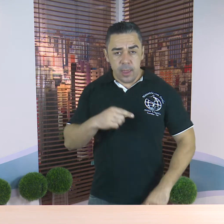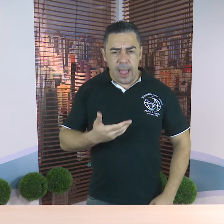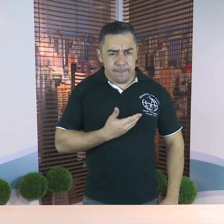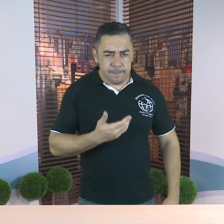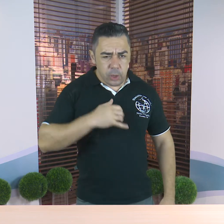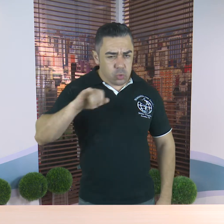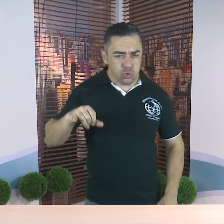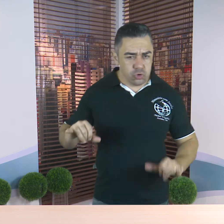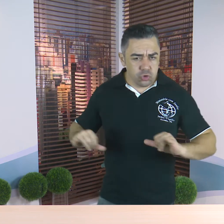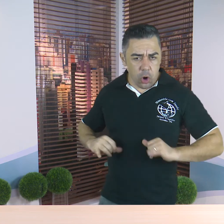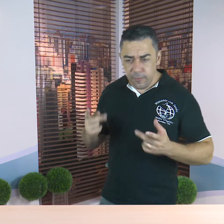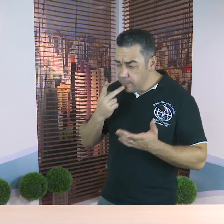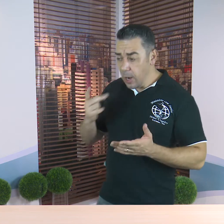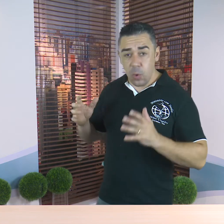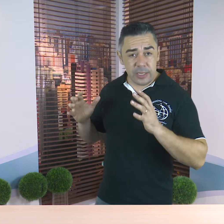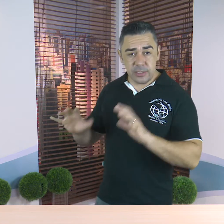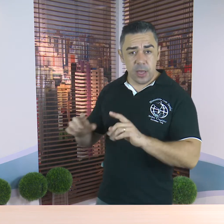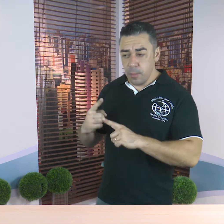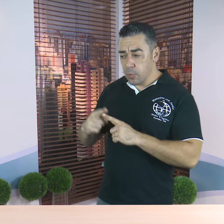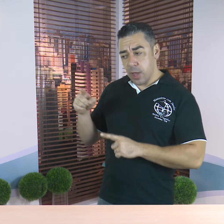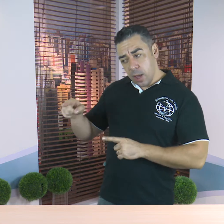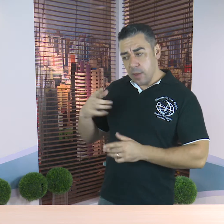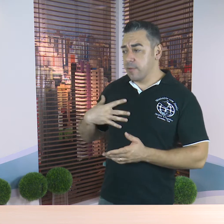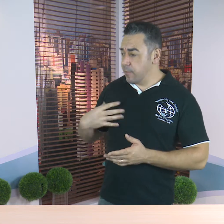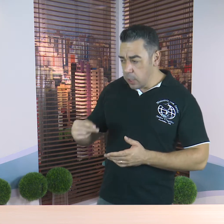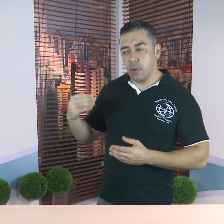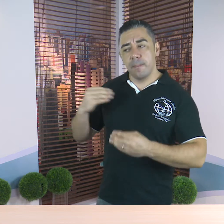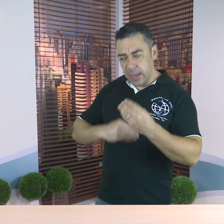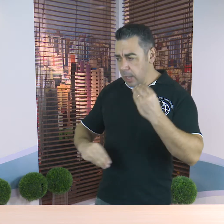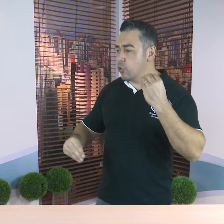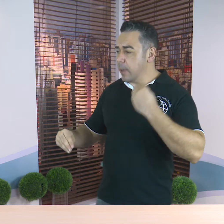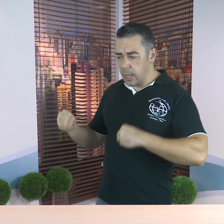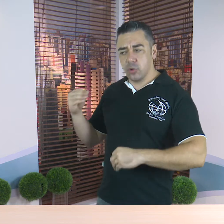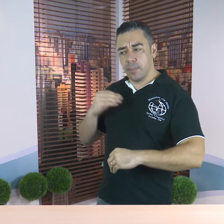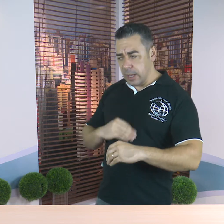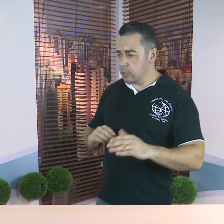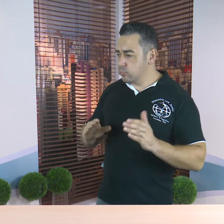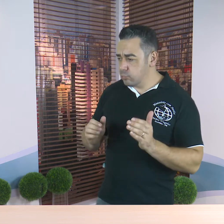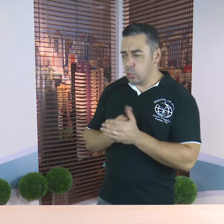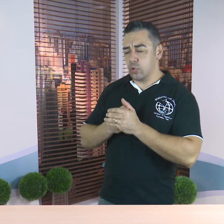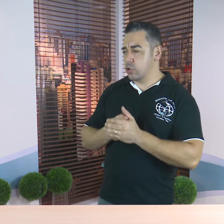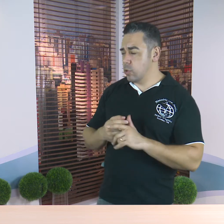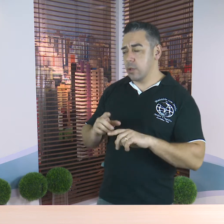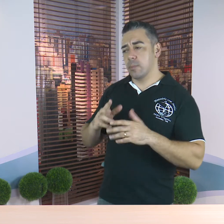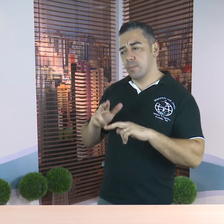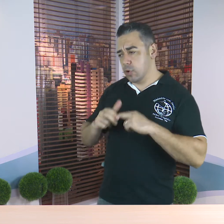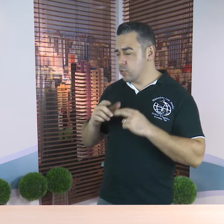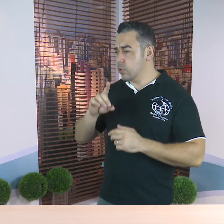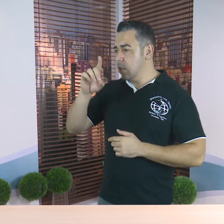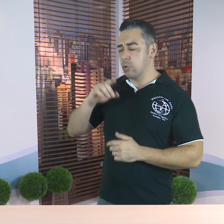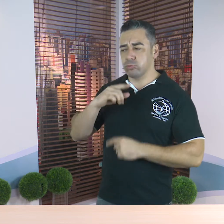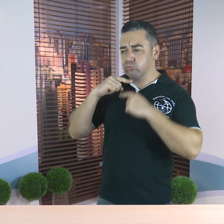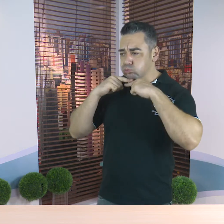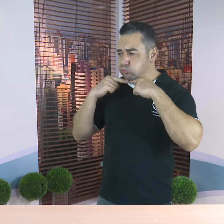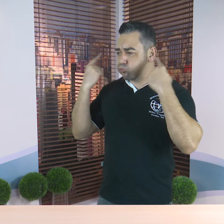aconteceu porque as ações pecaminosas deles haviam transbordado. Dessa forma, Deus